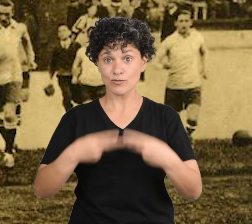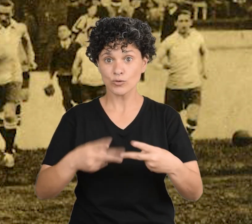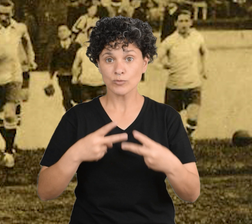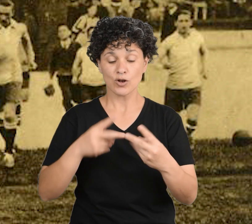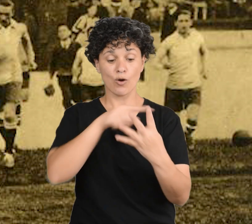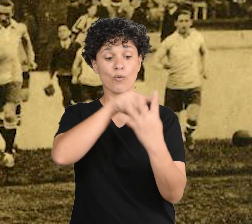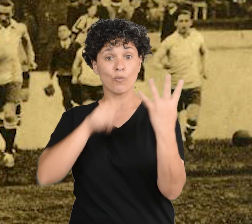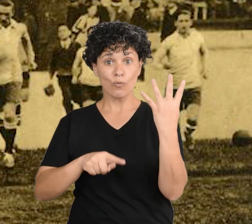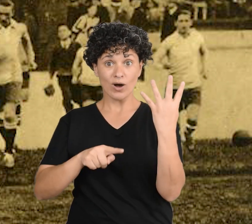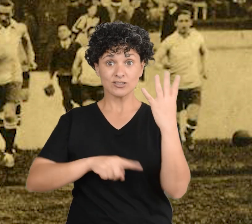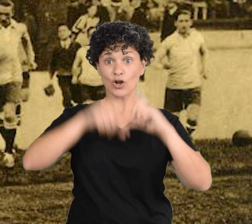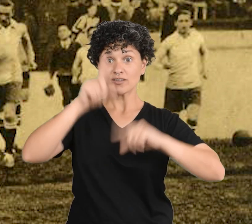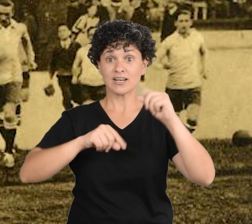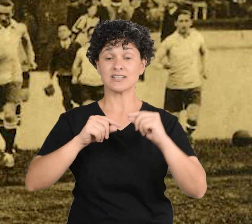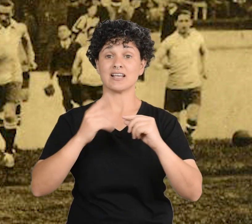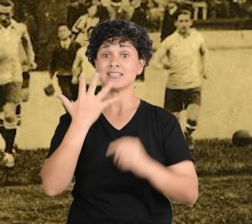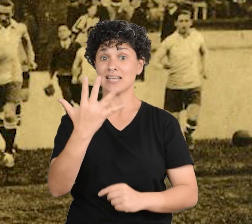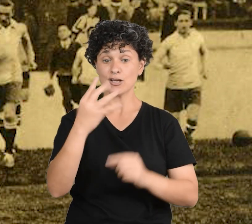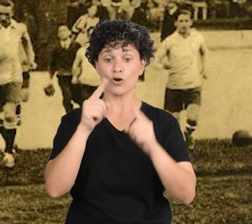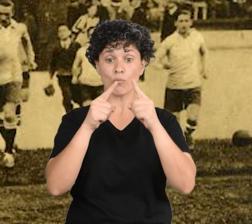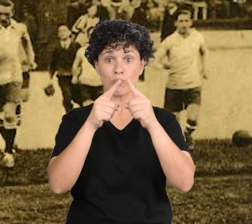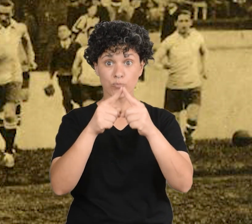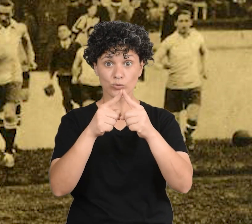de la camiseta de nuestra selección, las